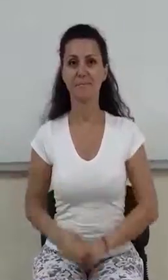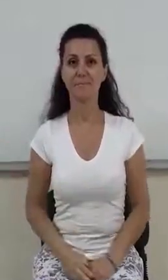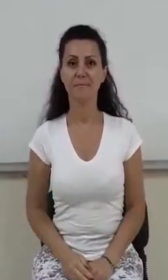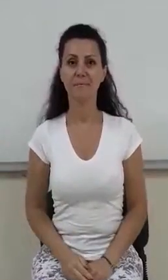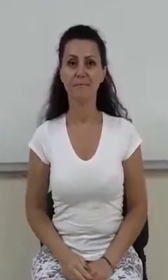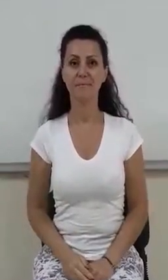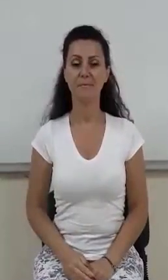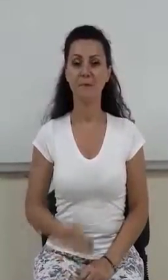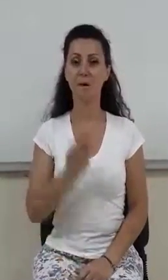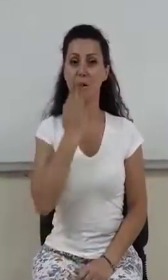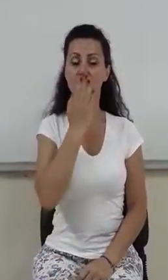Öğrenci.